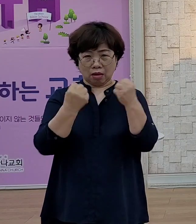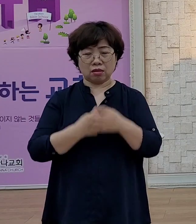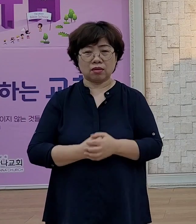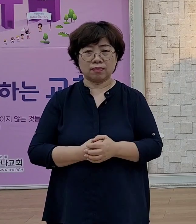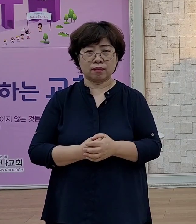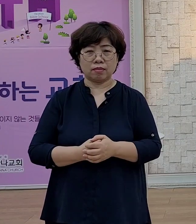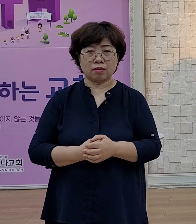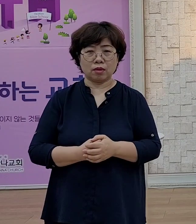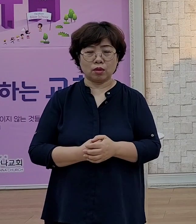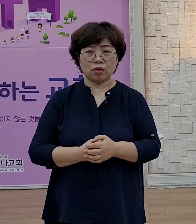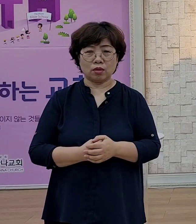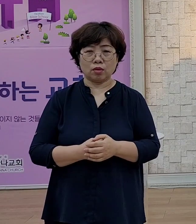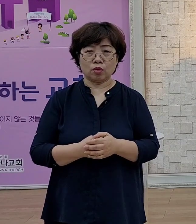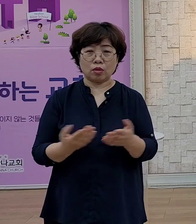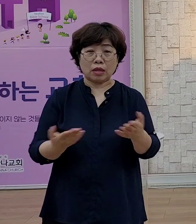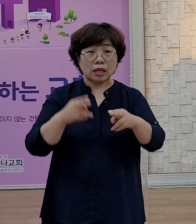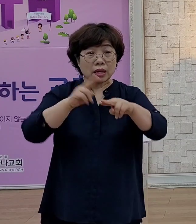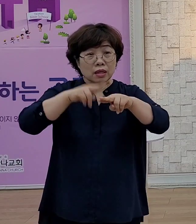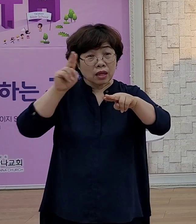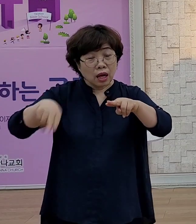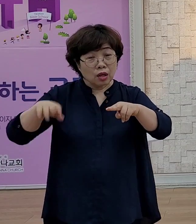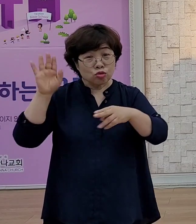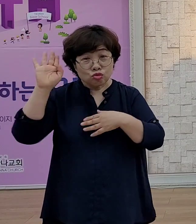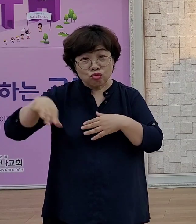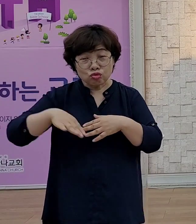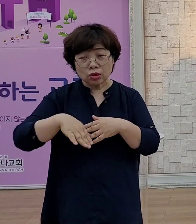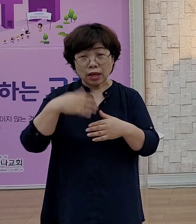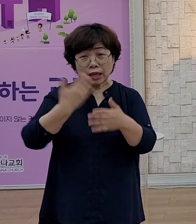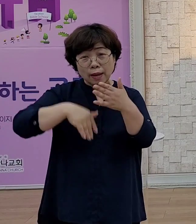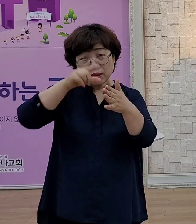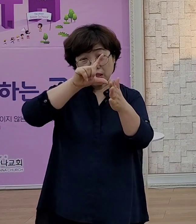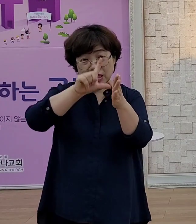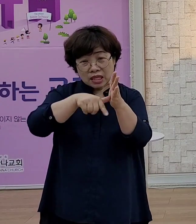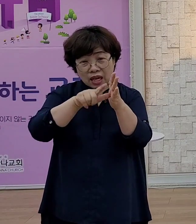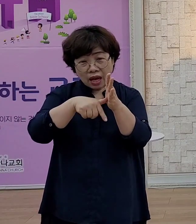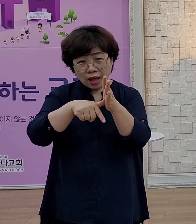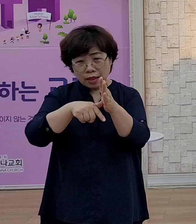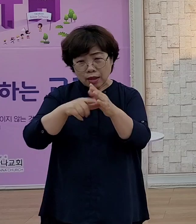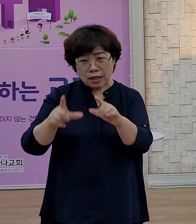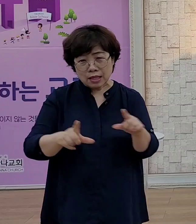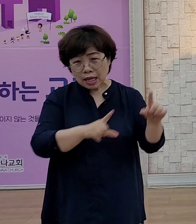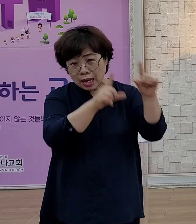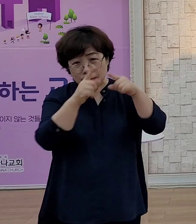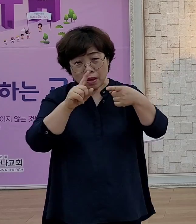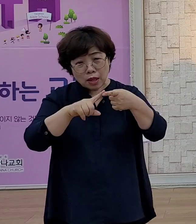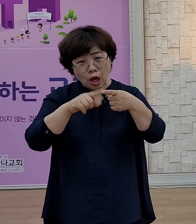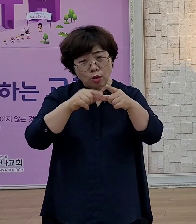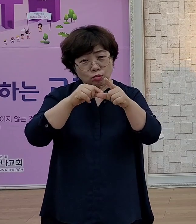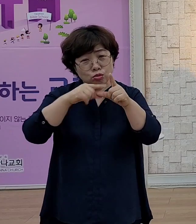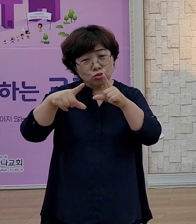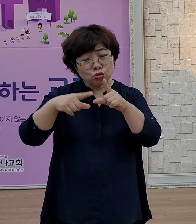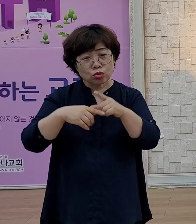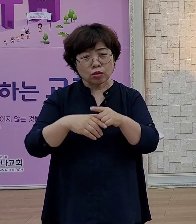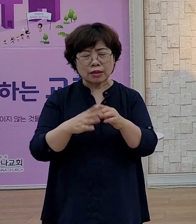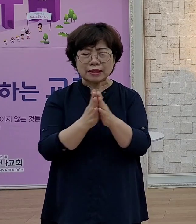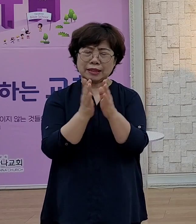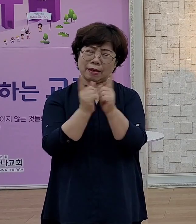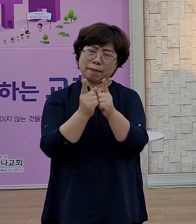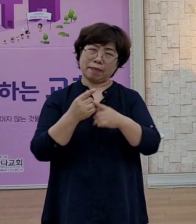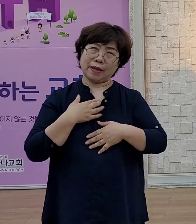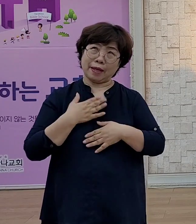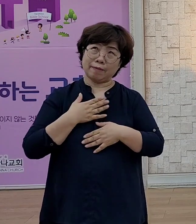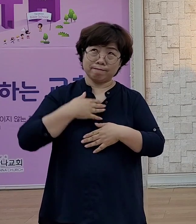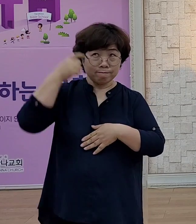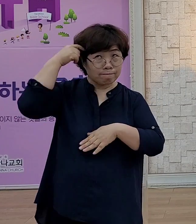심지어는 은퇴한 이후에 그 나머지 세월도 어떻게 살 것인가, 이런 부분에 대해서도 전부 다 내가